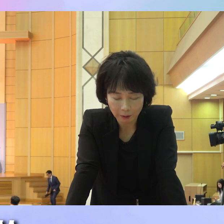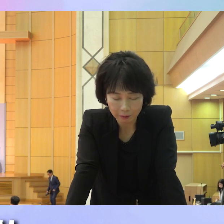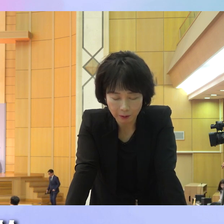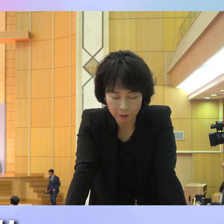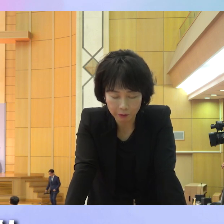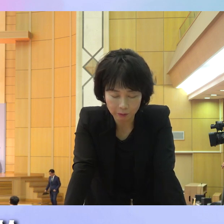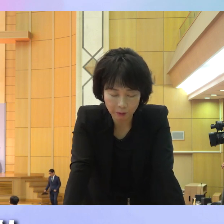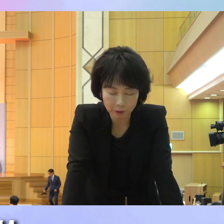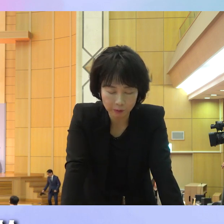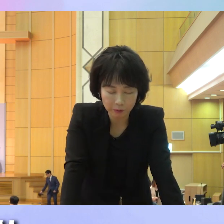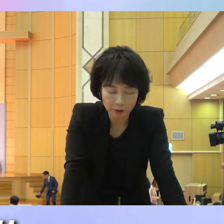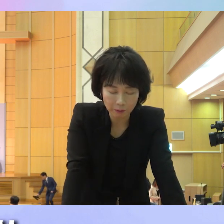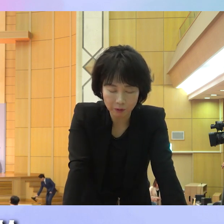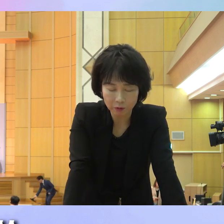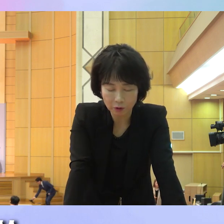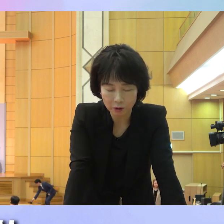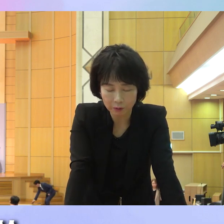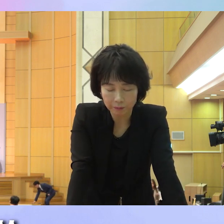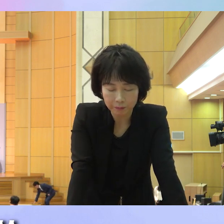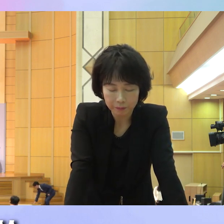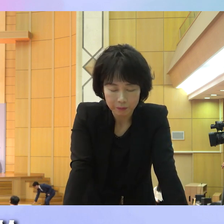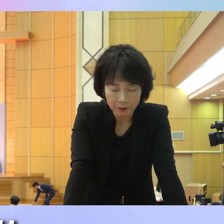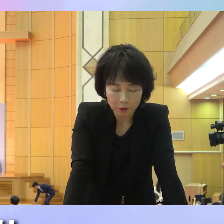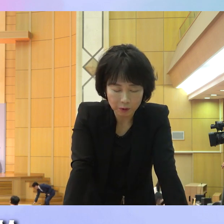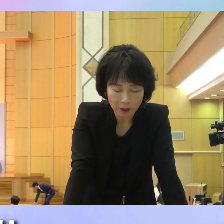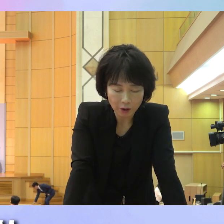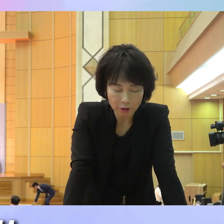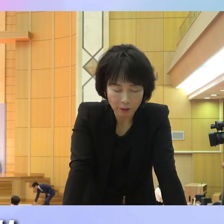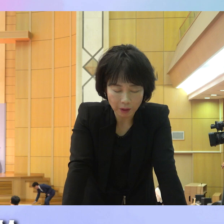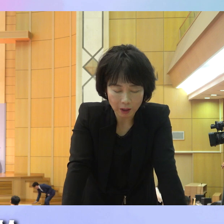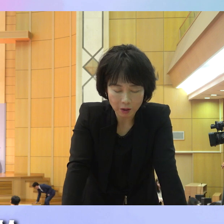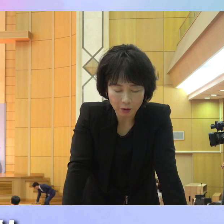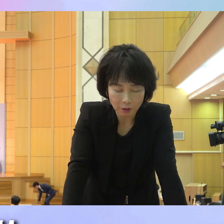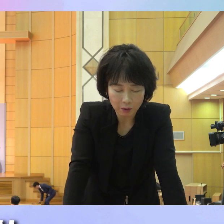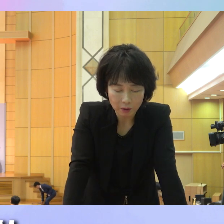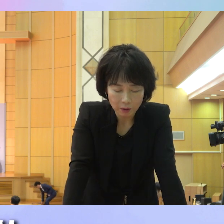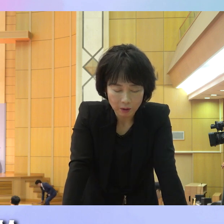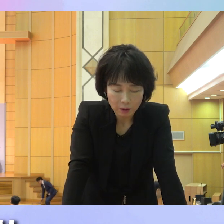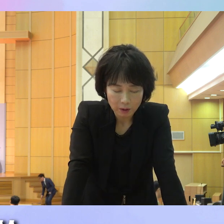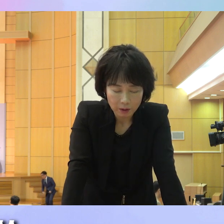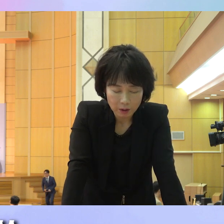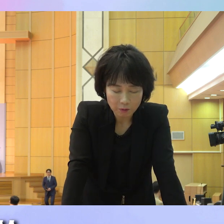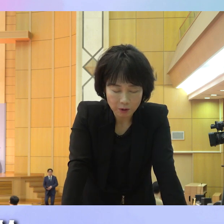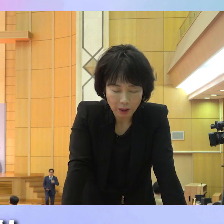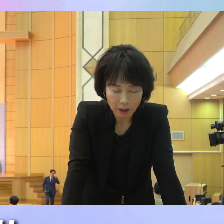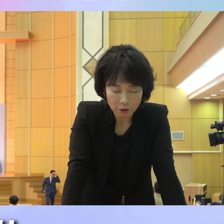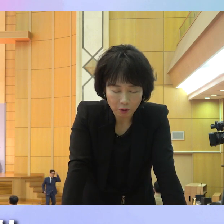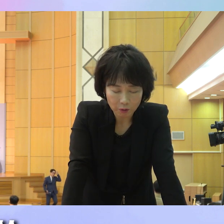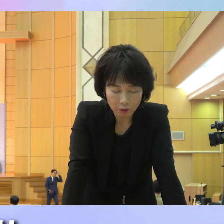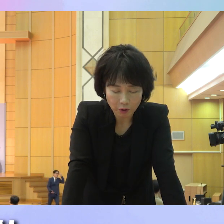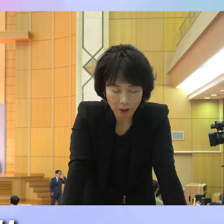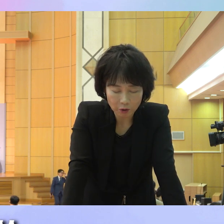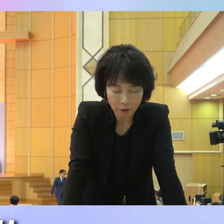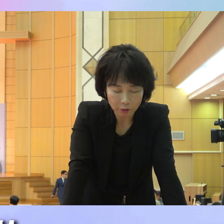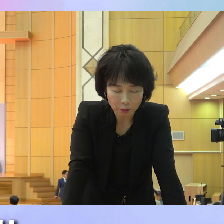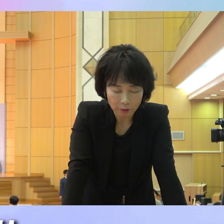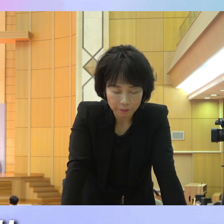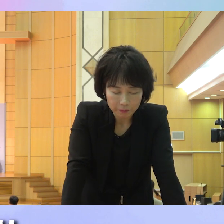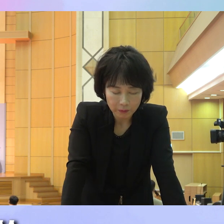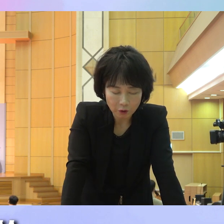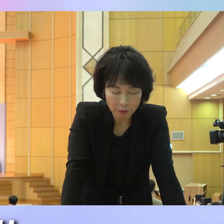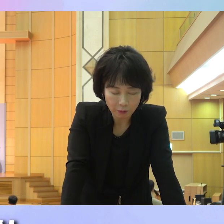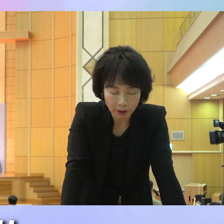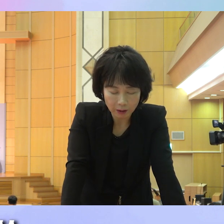순간 믿습니다. 믿는 순간 십자가에서 이루신 그 주님의 은혜가 내게 역사하셔서 이제 우리에게